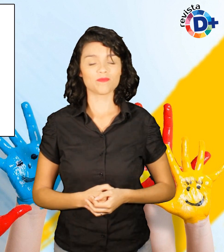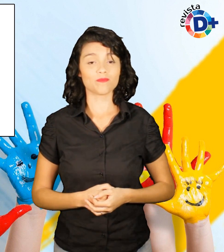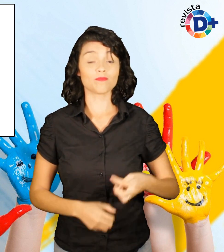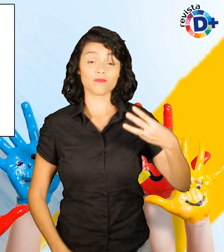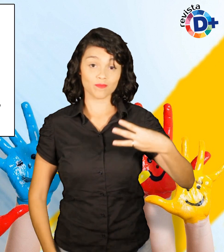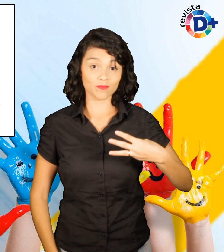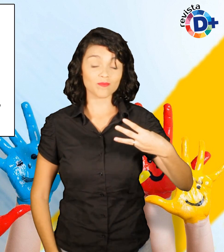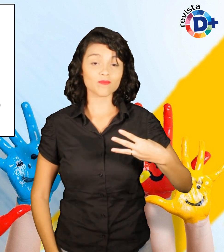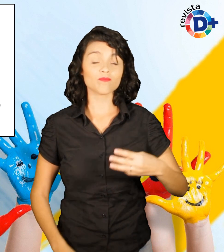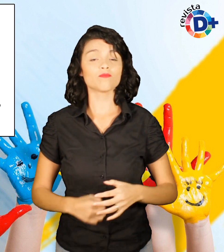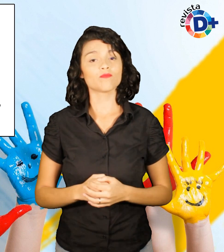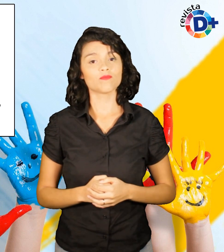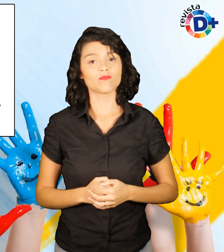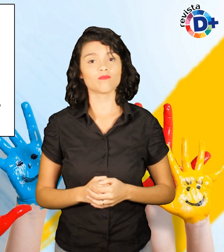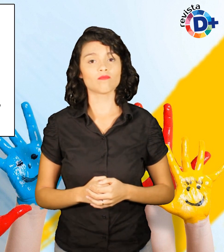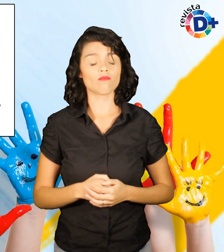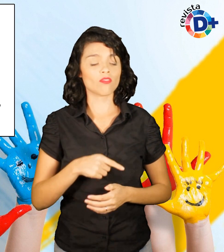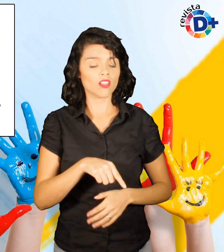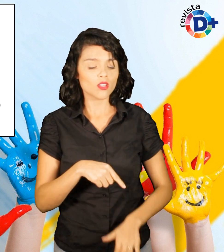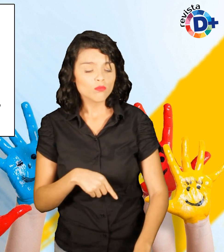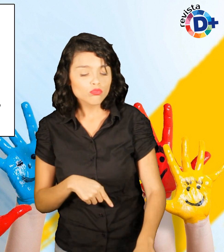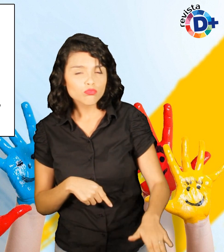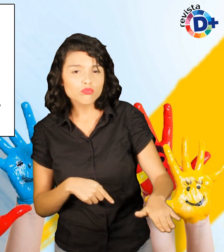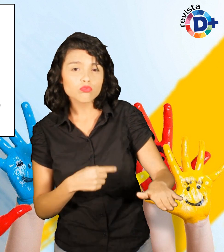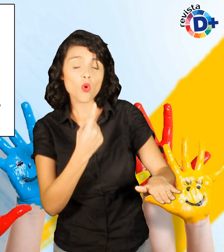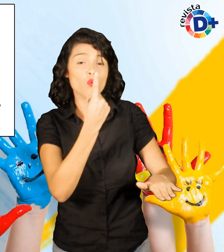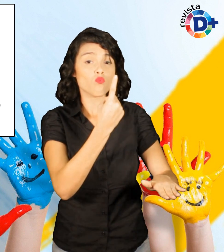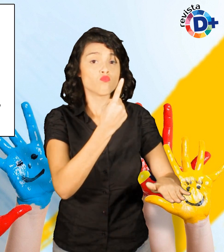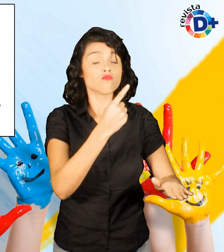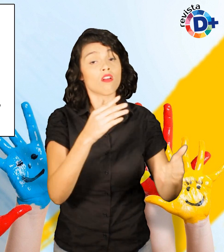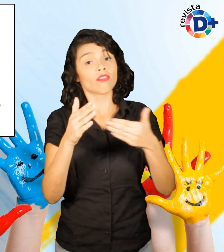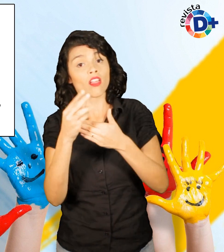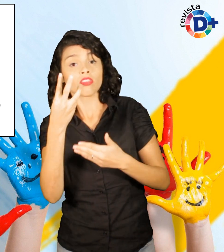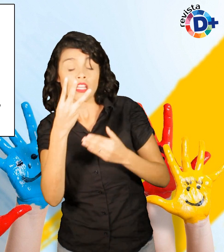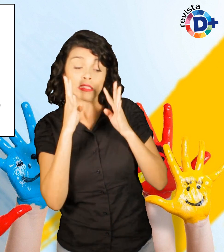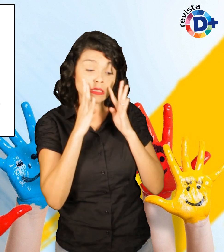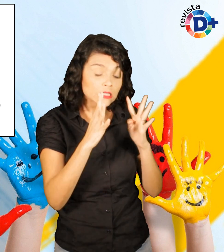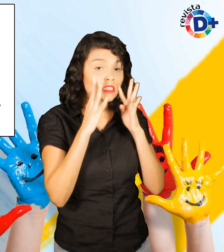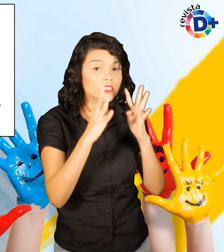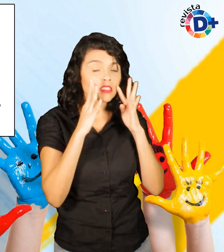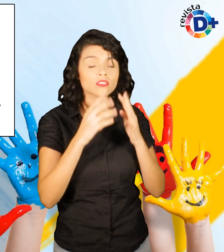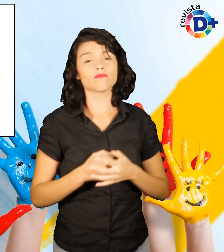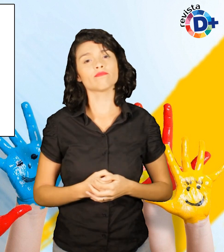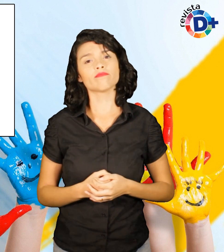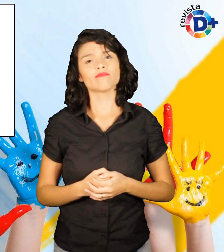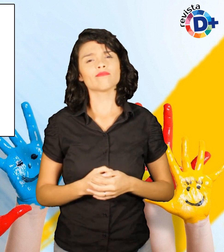3. Atenção aos primeiros 3 anos da criança. Porque as crianças começam a interagir mais umas com